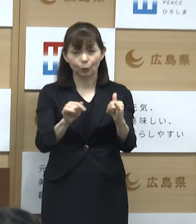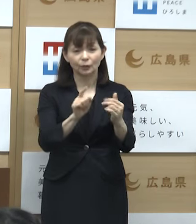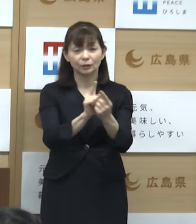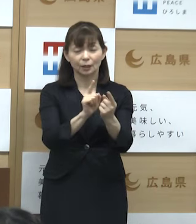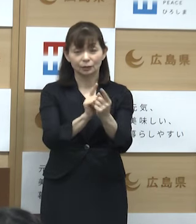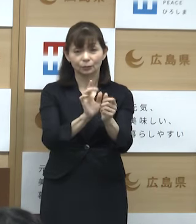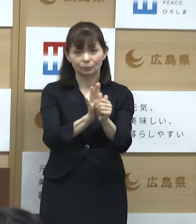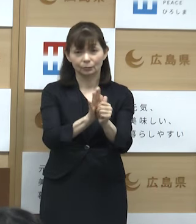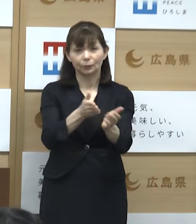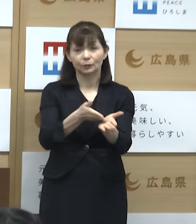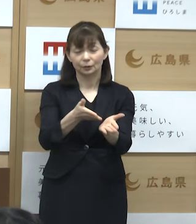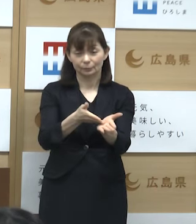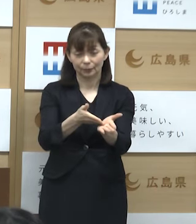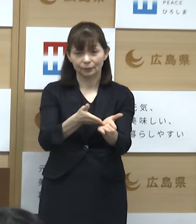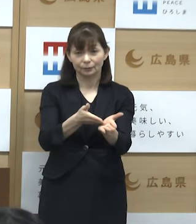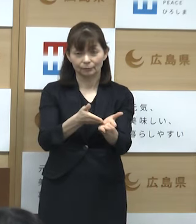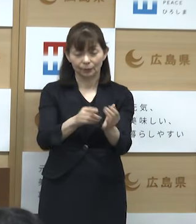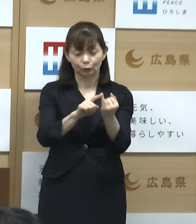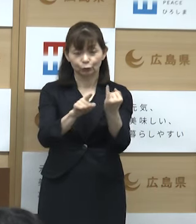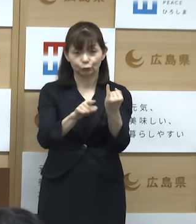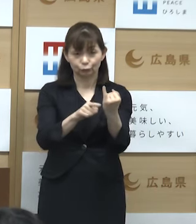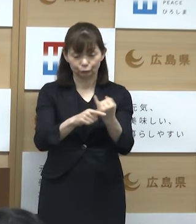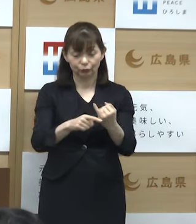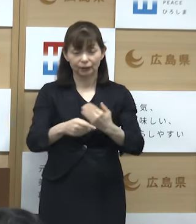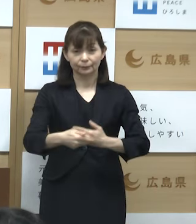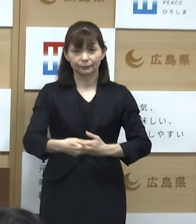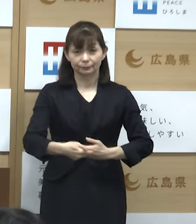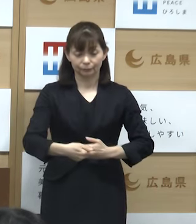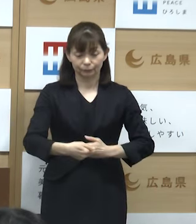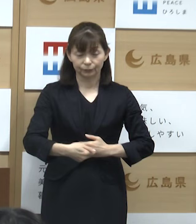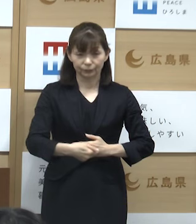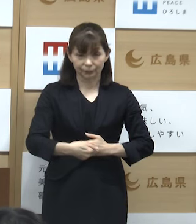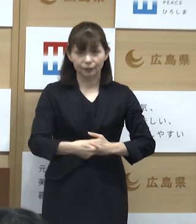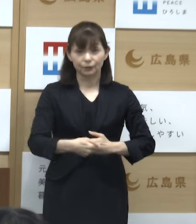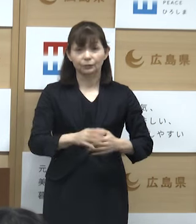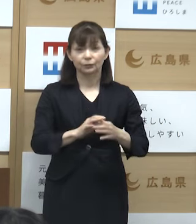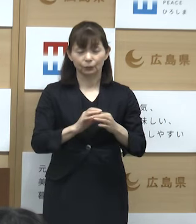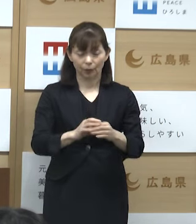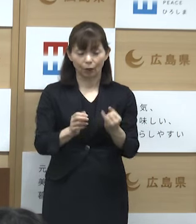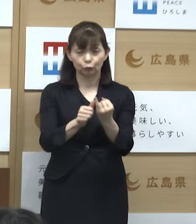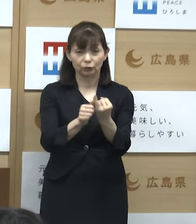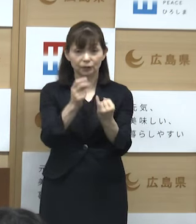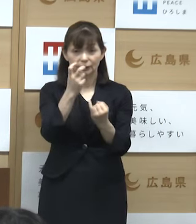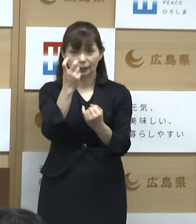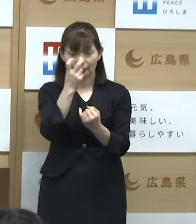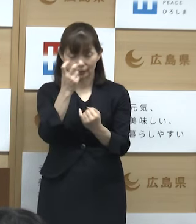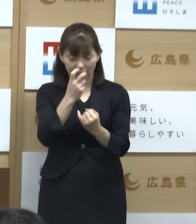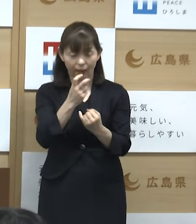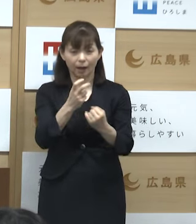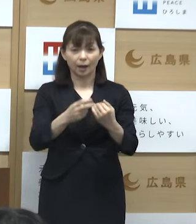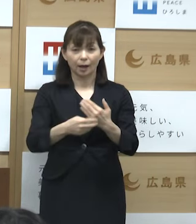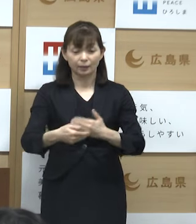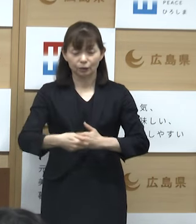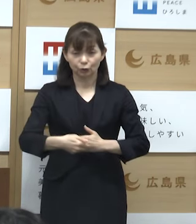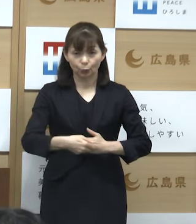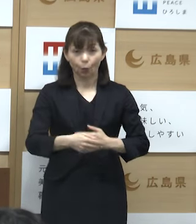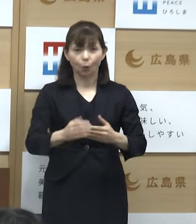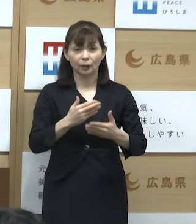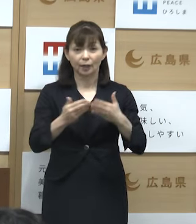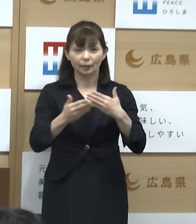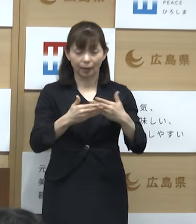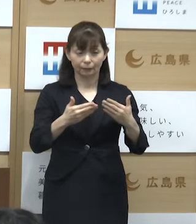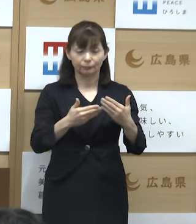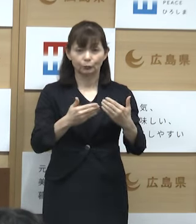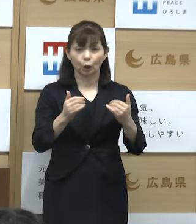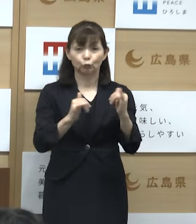不妊治療につきましては、不妊検査、治療経験がある夫婦が 4.4 組に1人と全国的